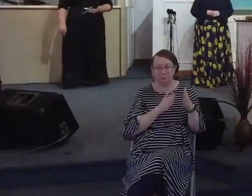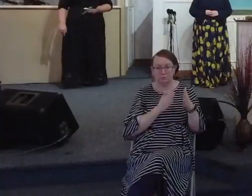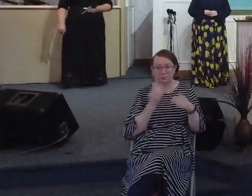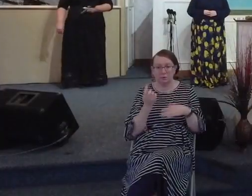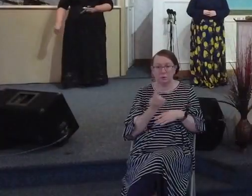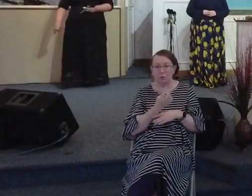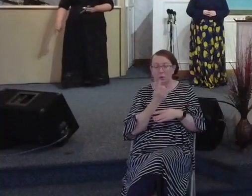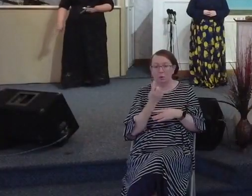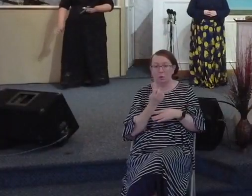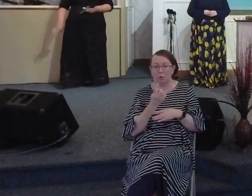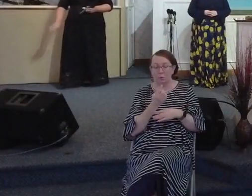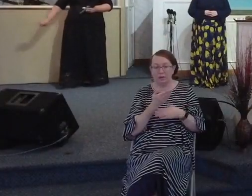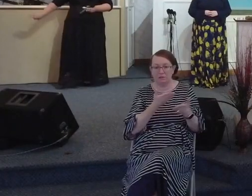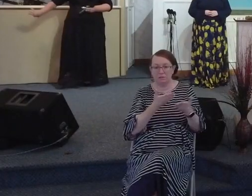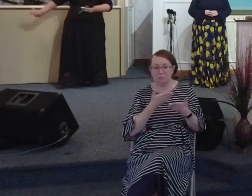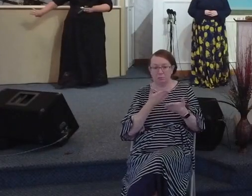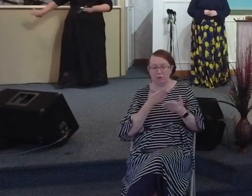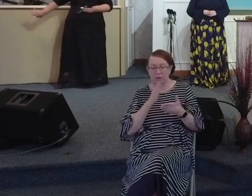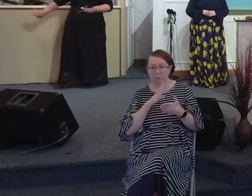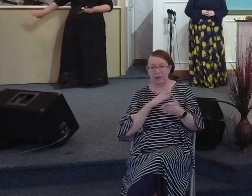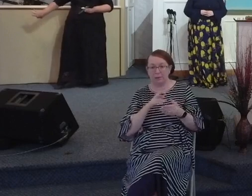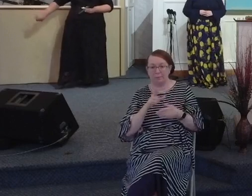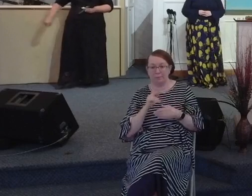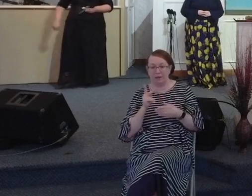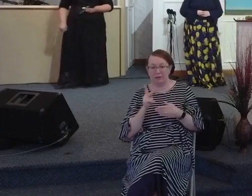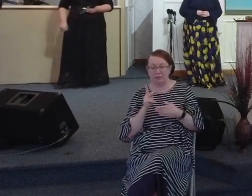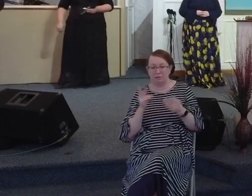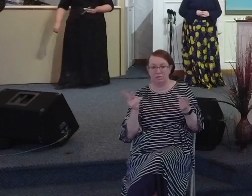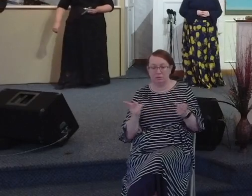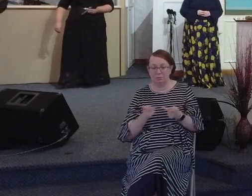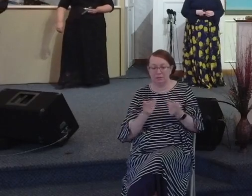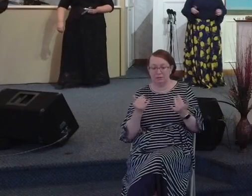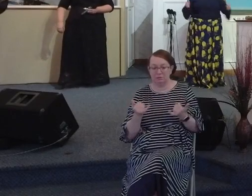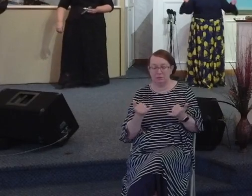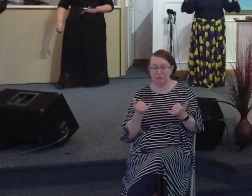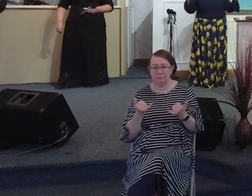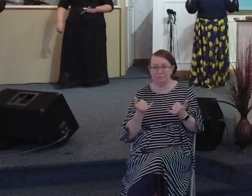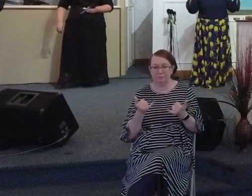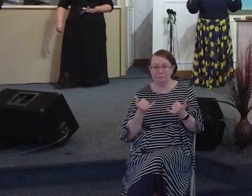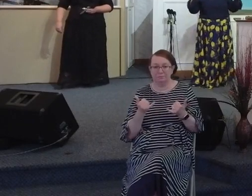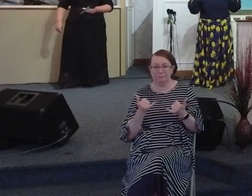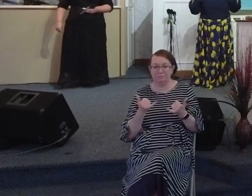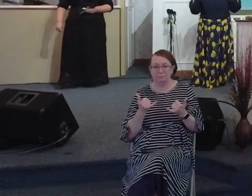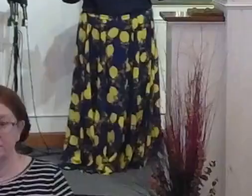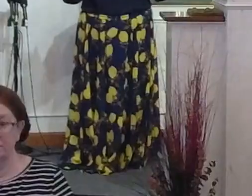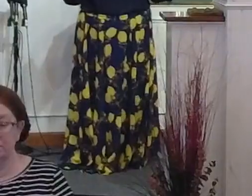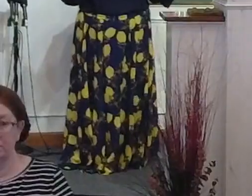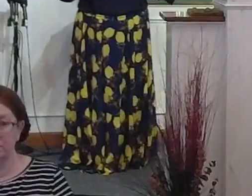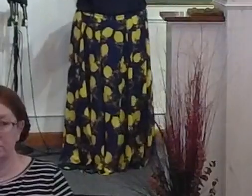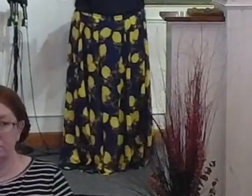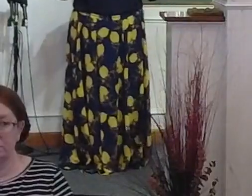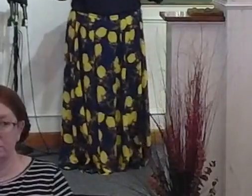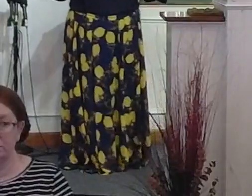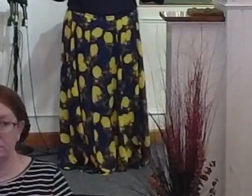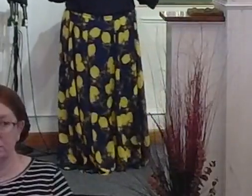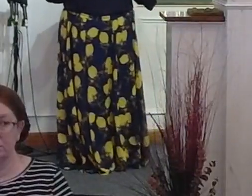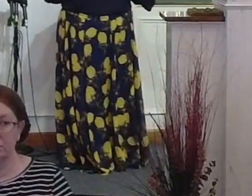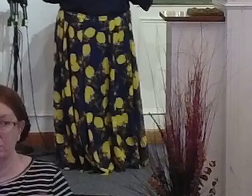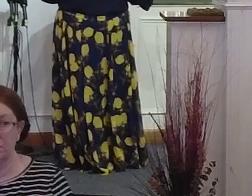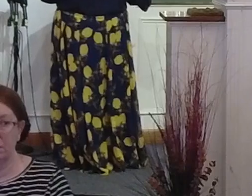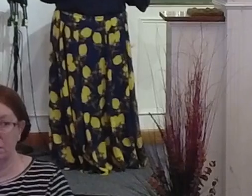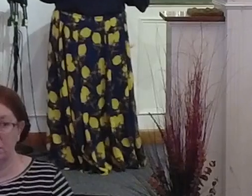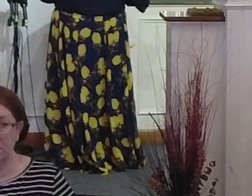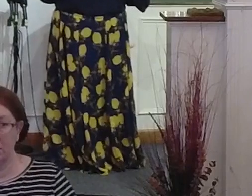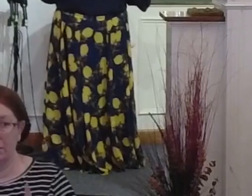siempre es traer al hombre de regreso al lugar donde estamos parados el día de hoy. Y